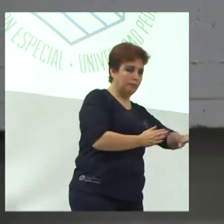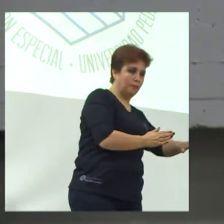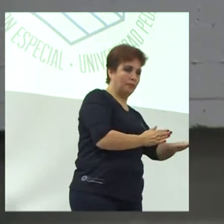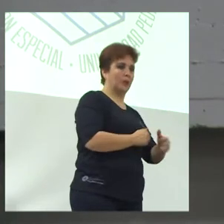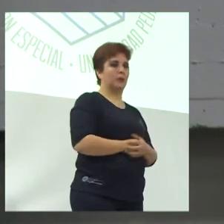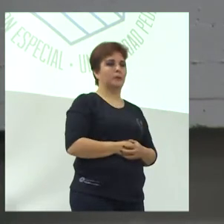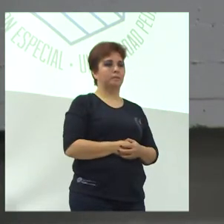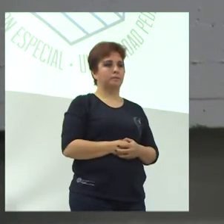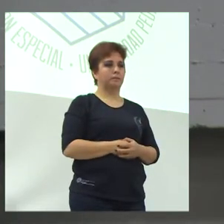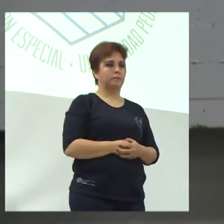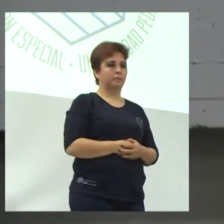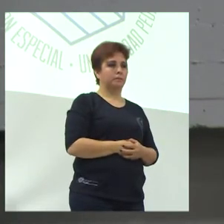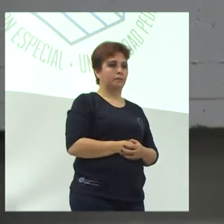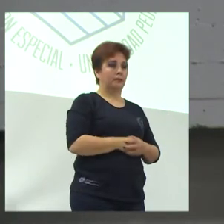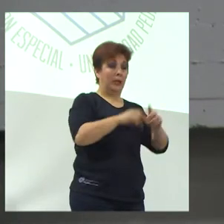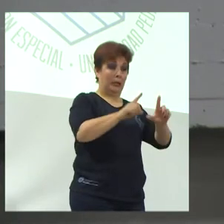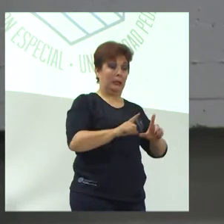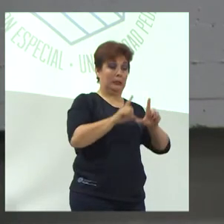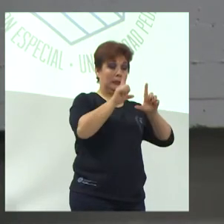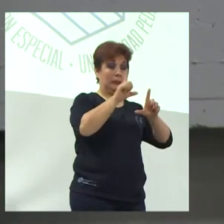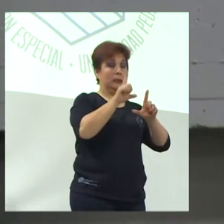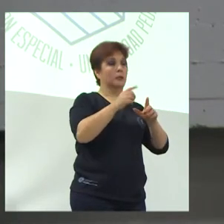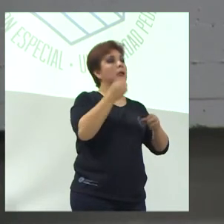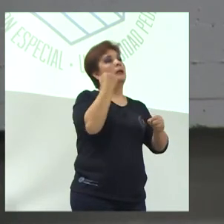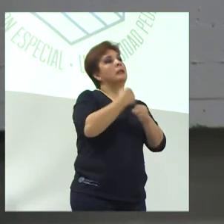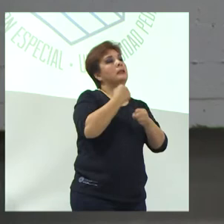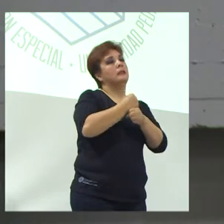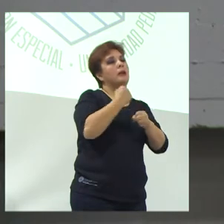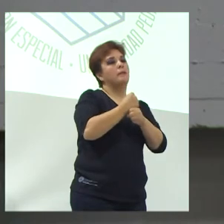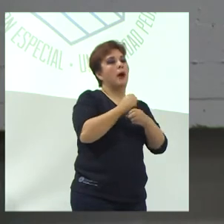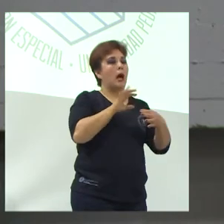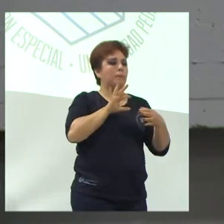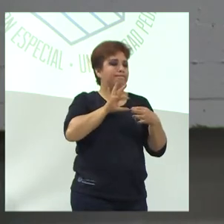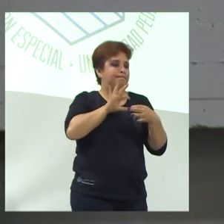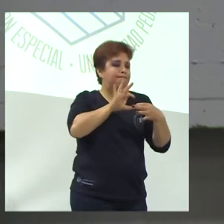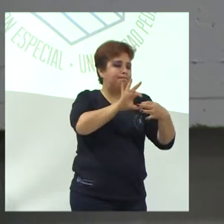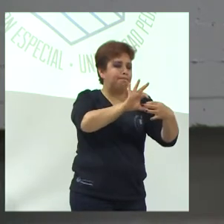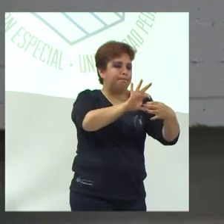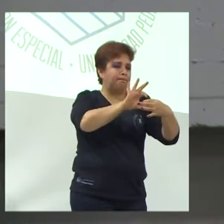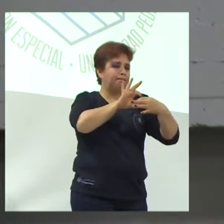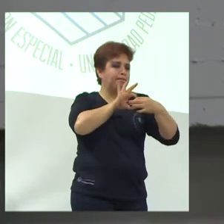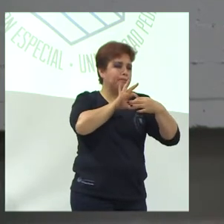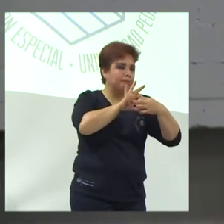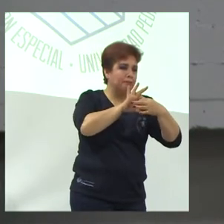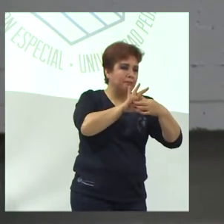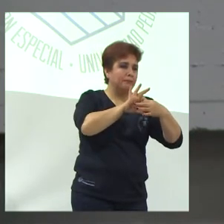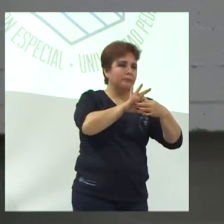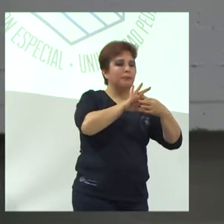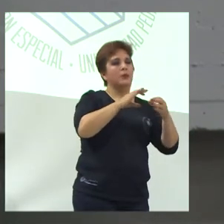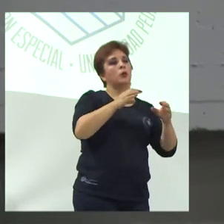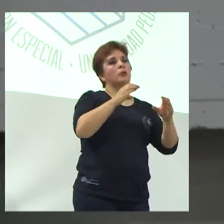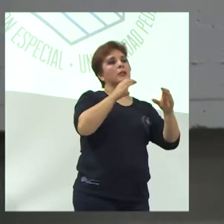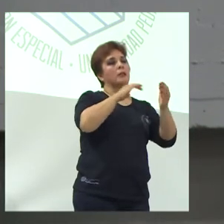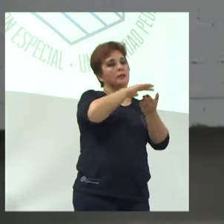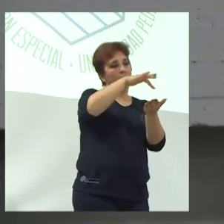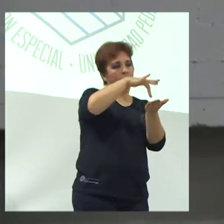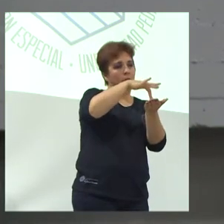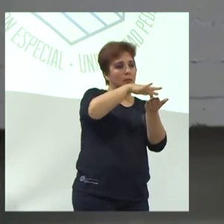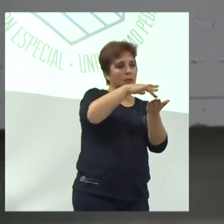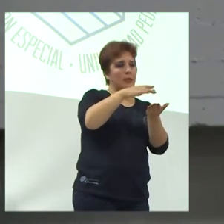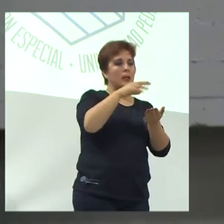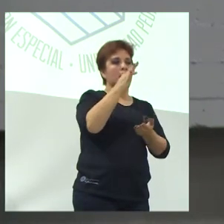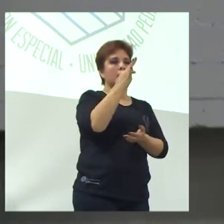educación especial trabaja en coordinación con el centro título tecnológico fernando pradilla cobos